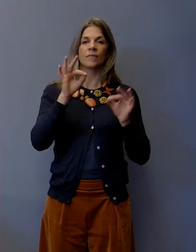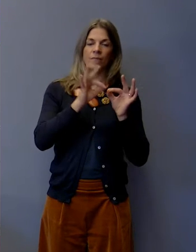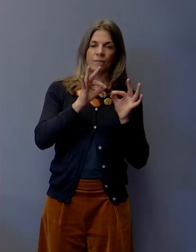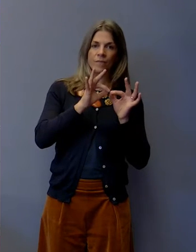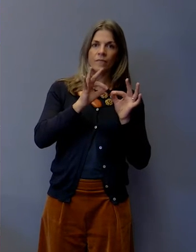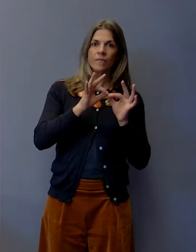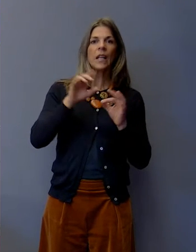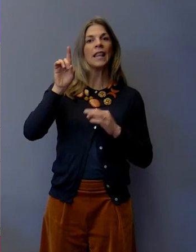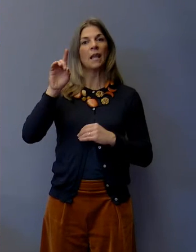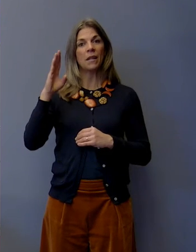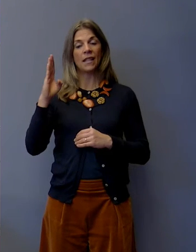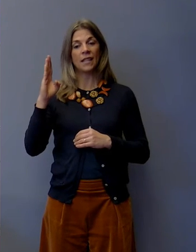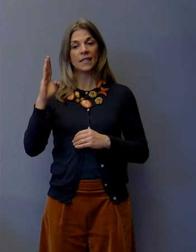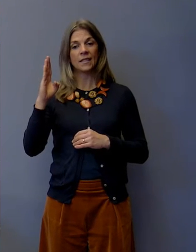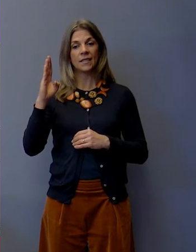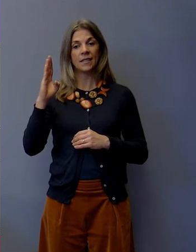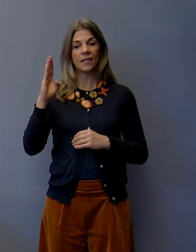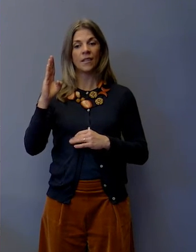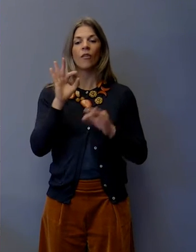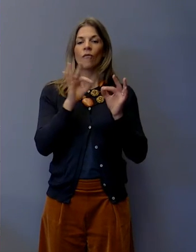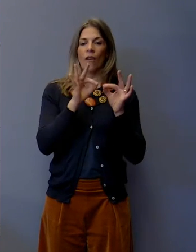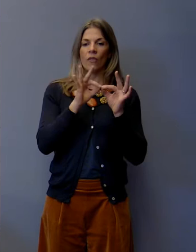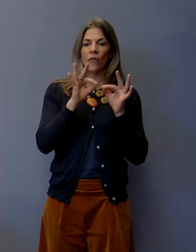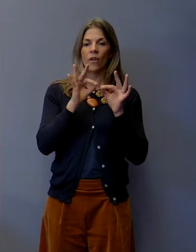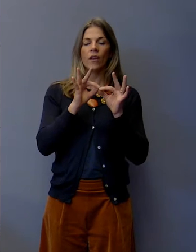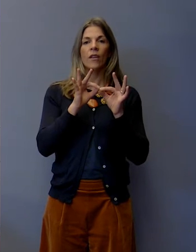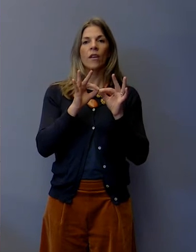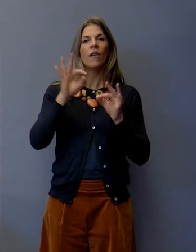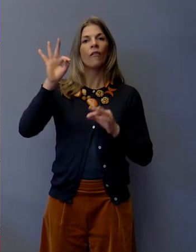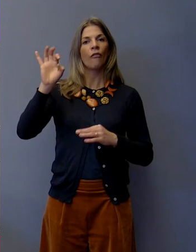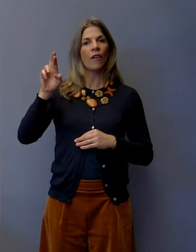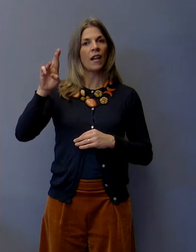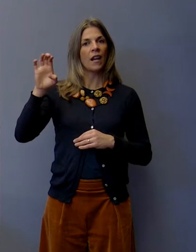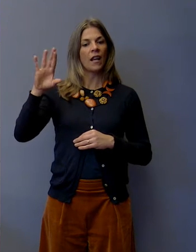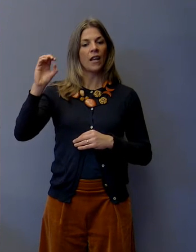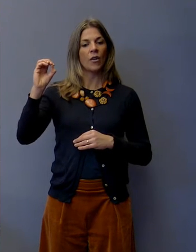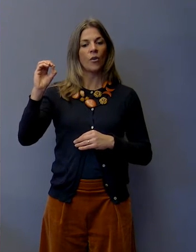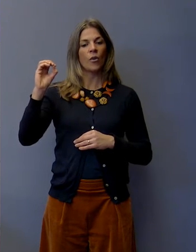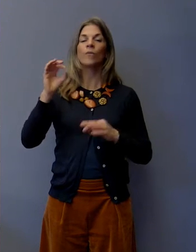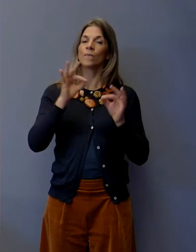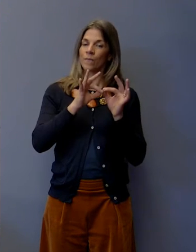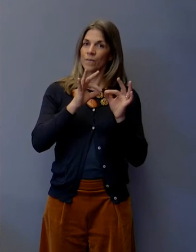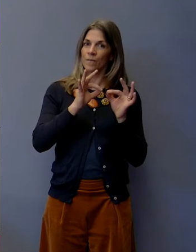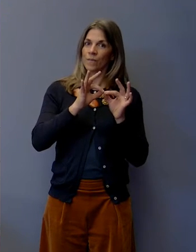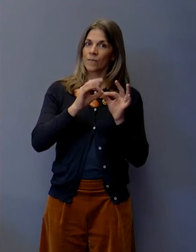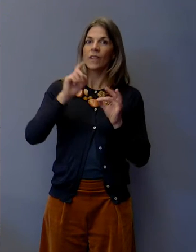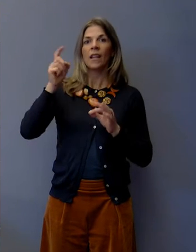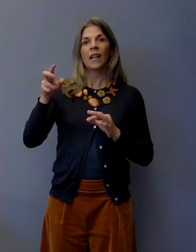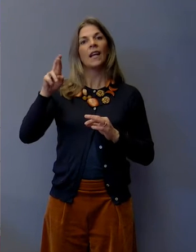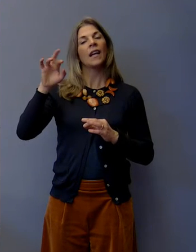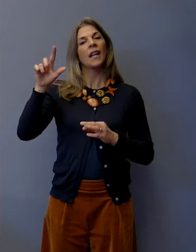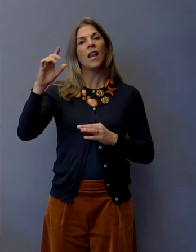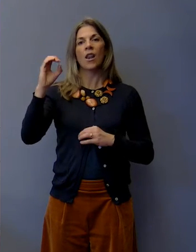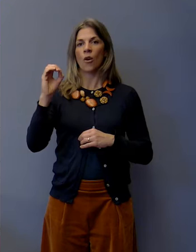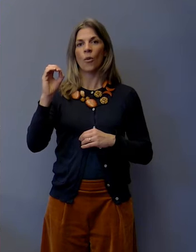consigliere de benedittis anemone consigliere ferrero per le regole consigliere grillo